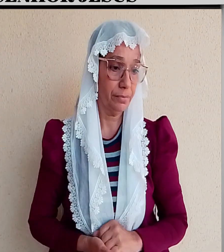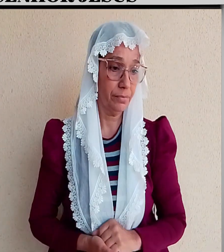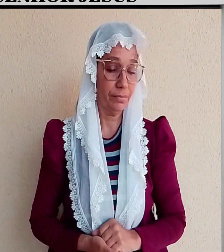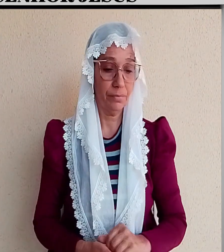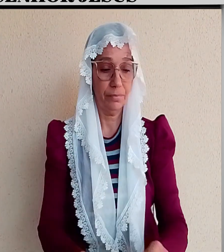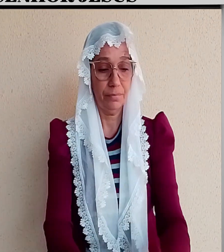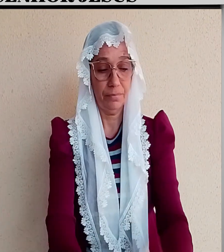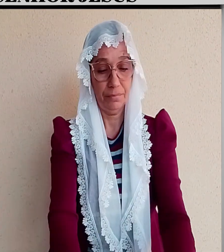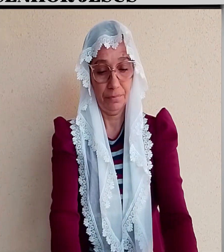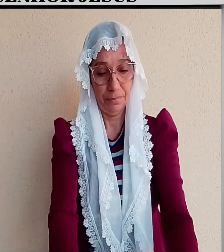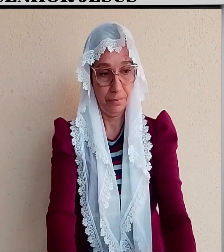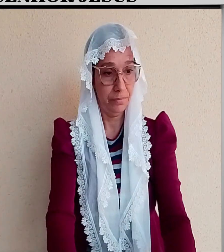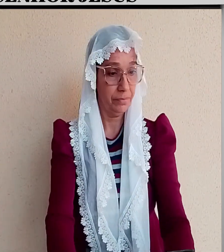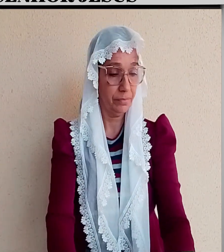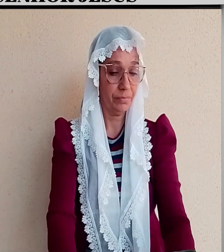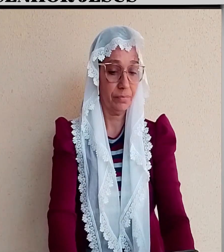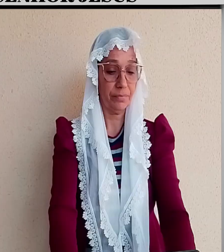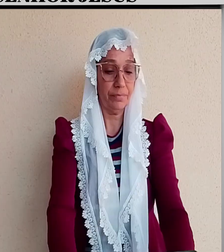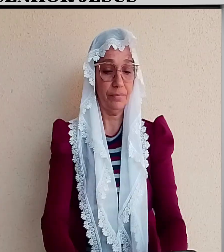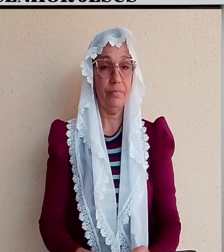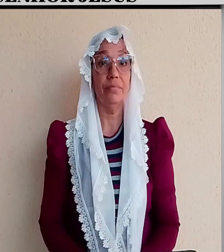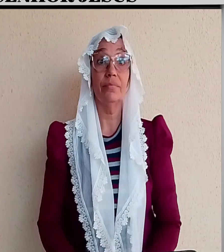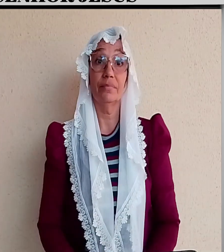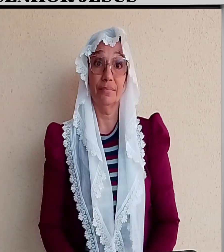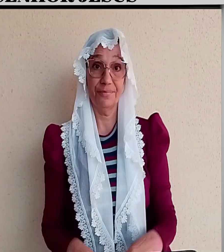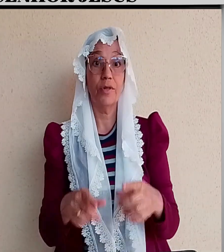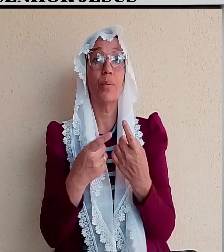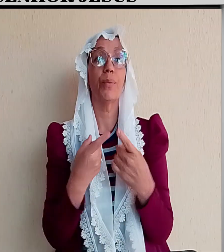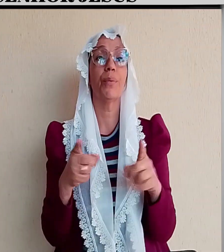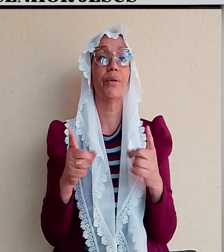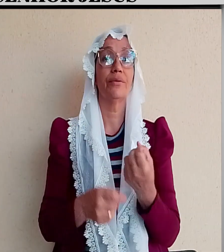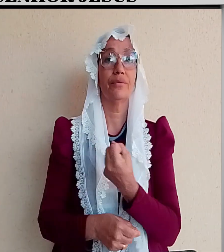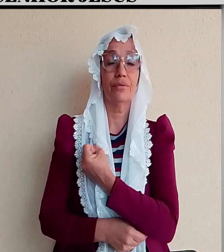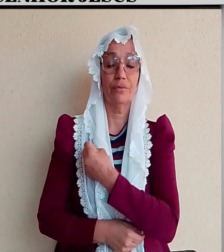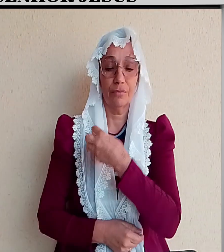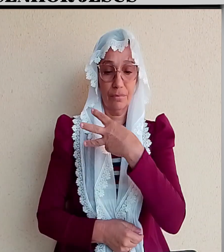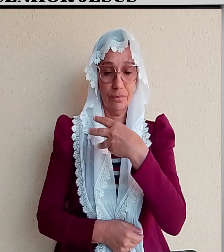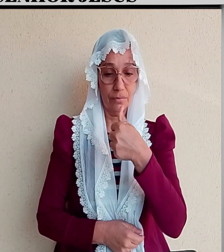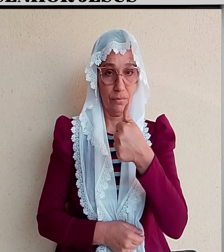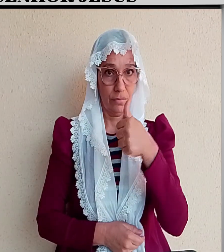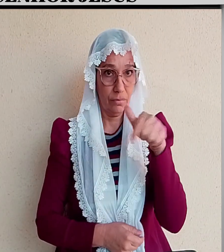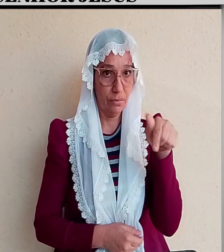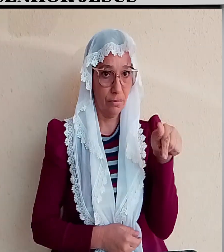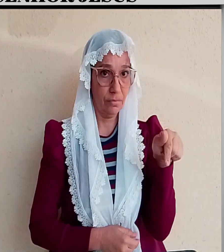317. Louvamos a Deus com o cântico 317.